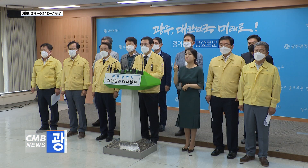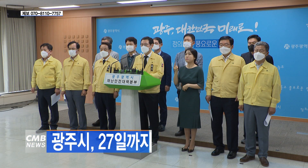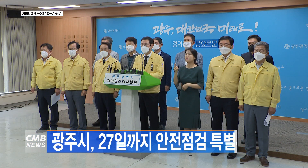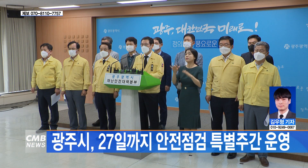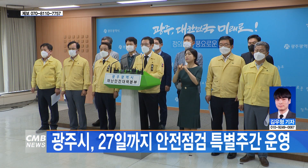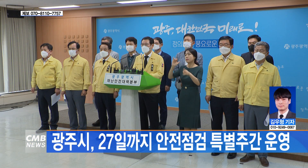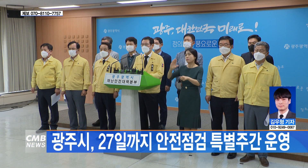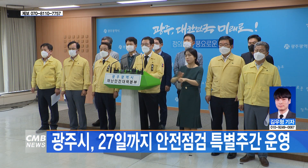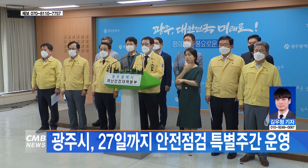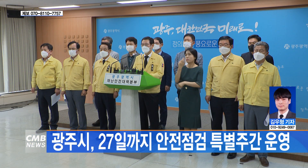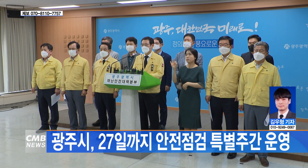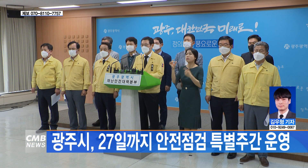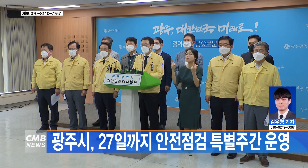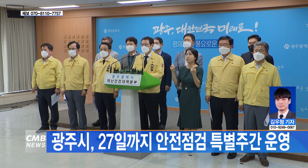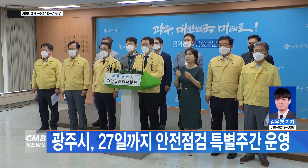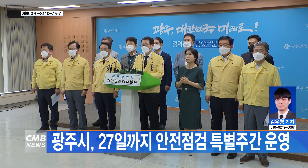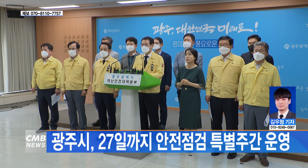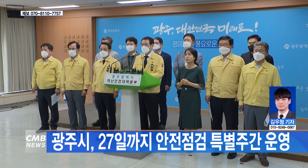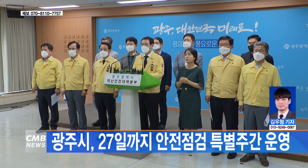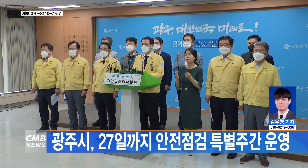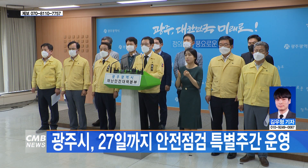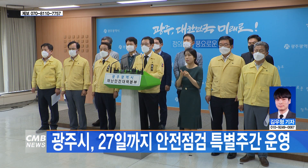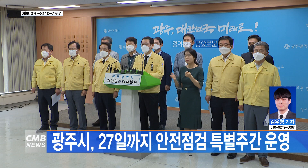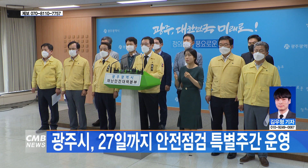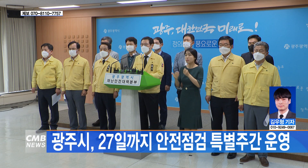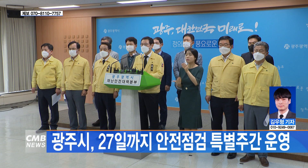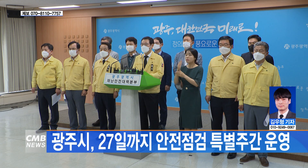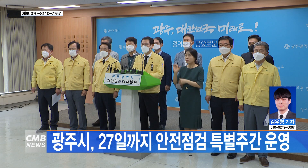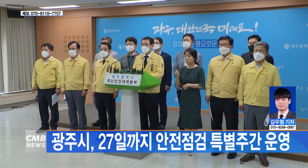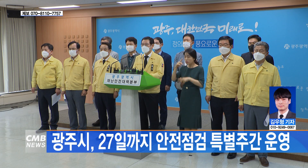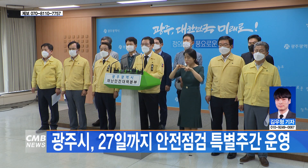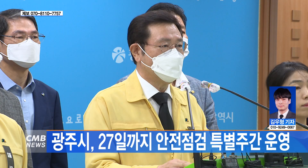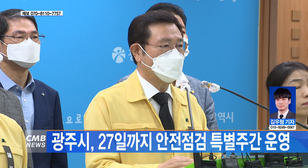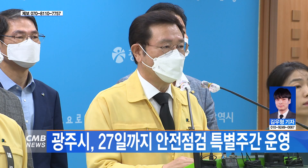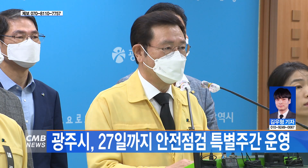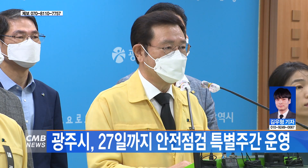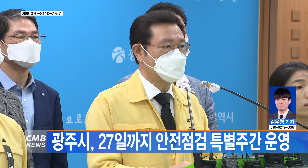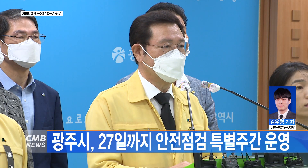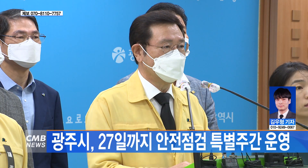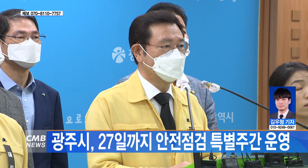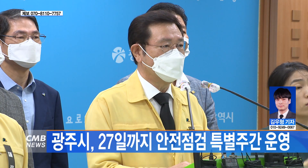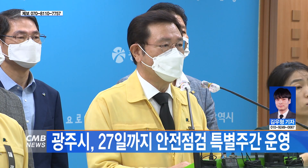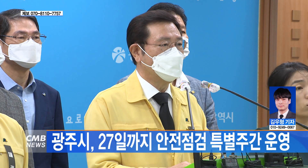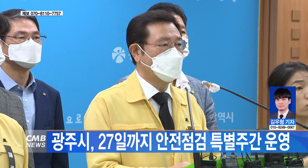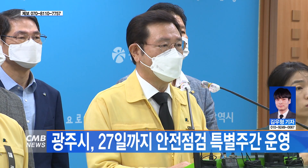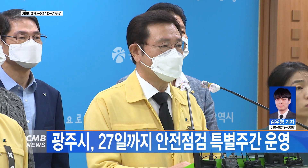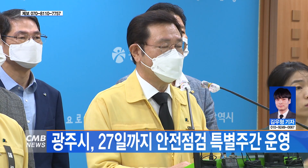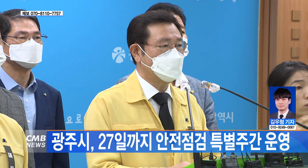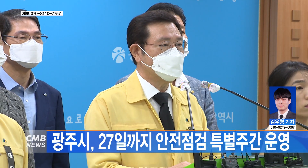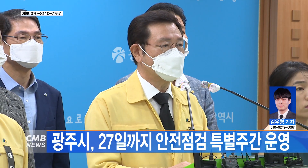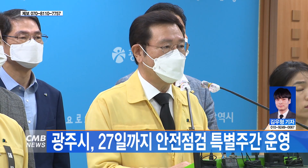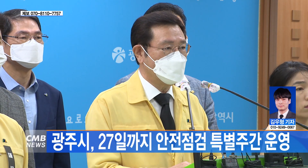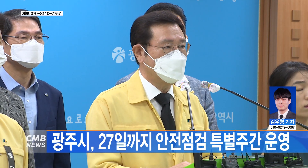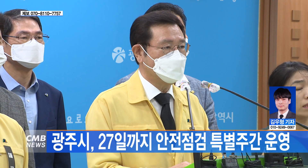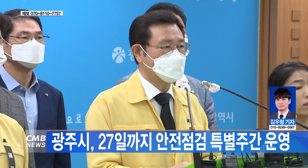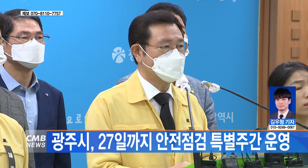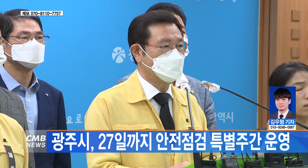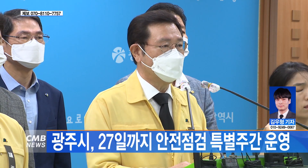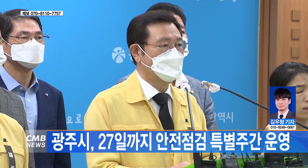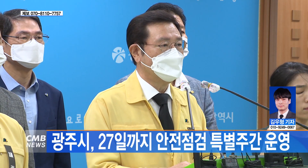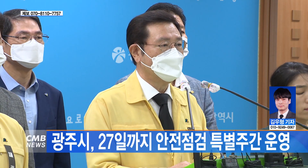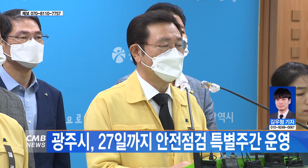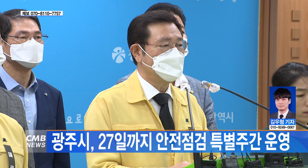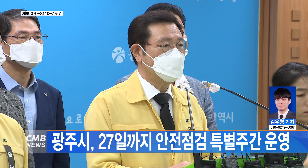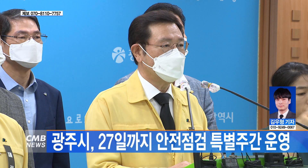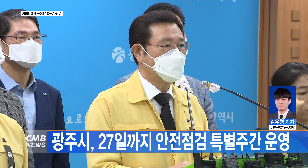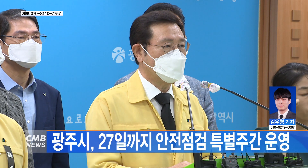운영합니다 이용섭 시장은 14일 온라인 기자회견을 하고 안전사고 예방을 위한 관계기관 합동 대책으로